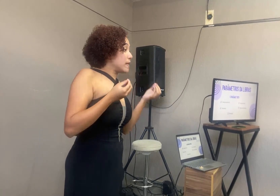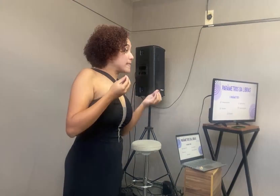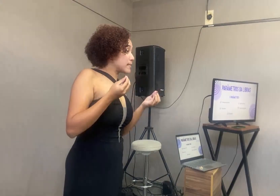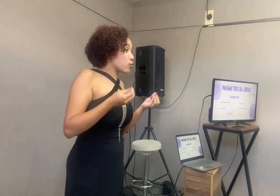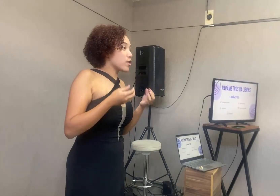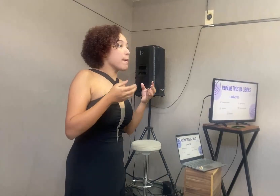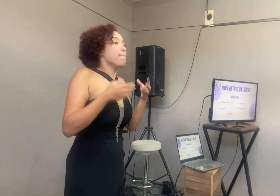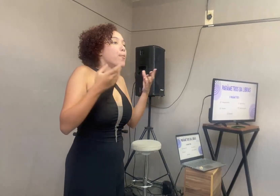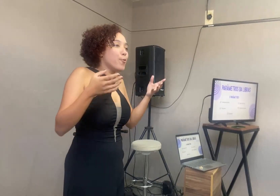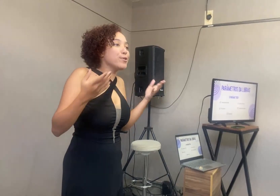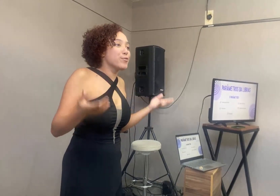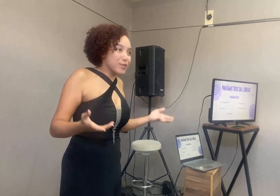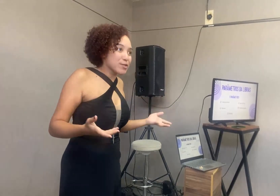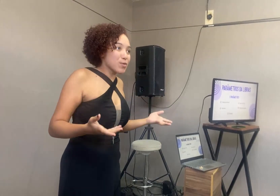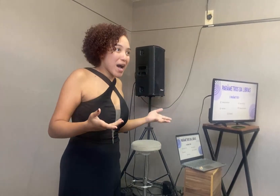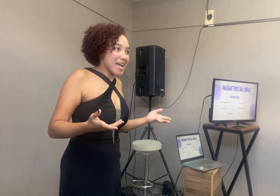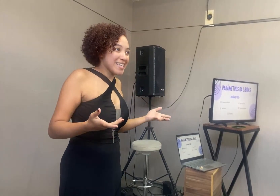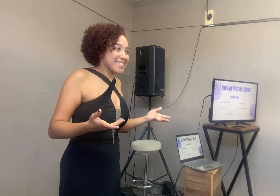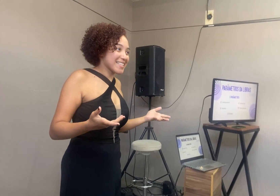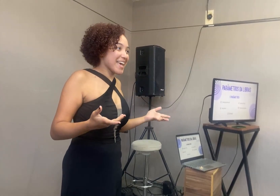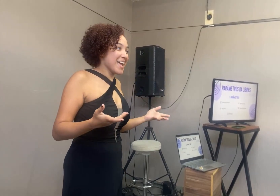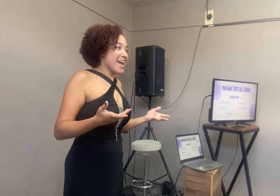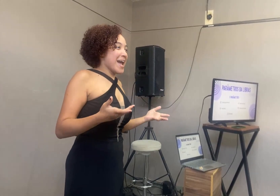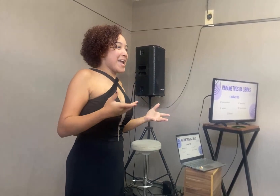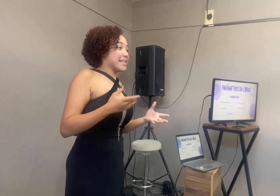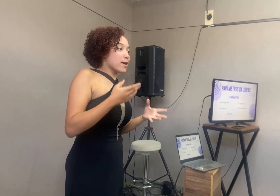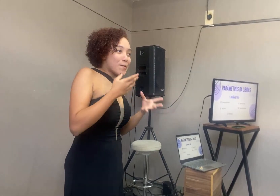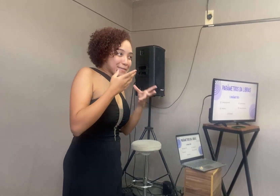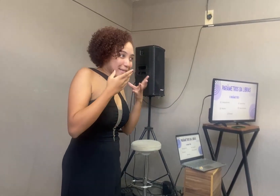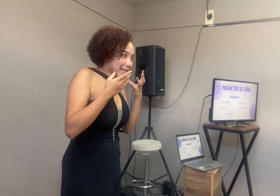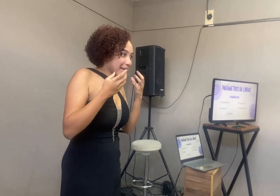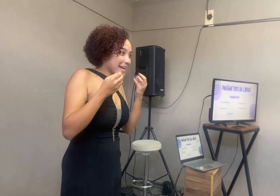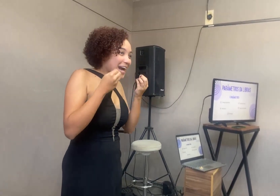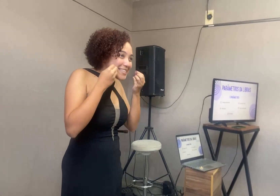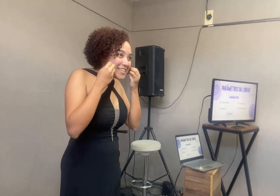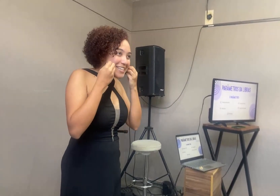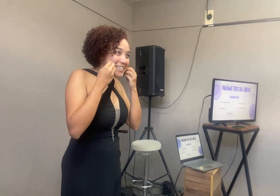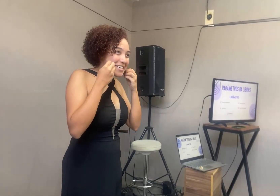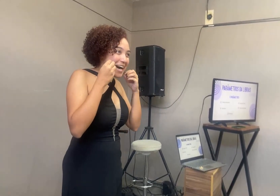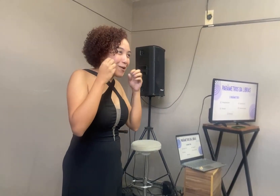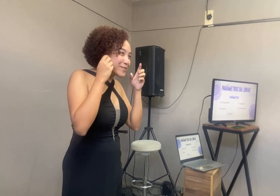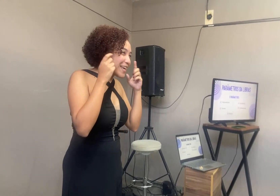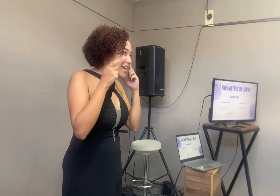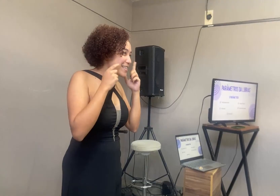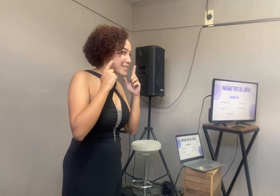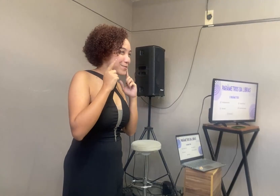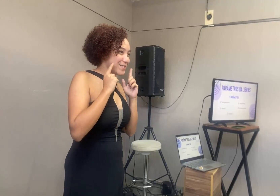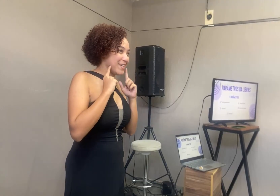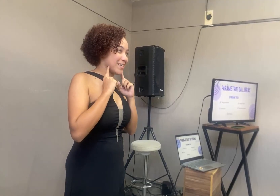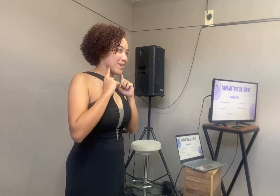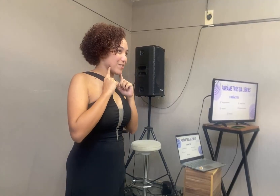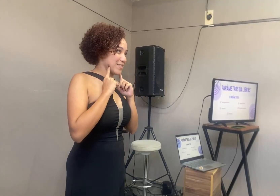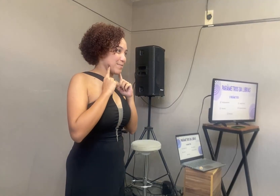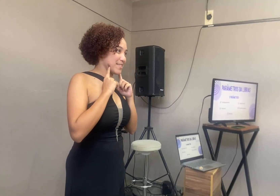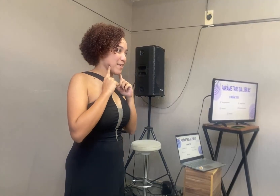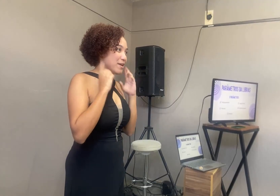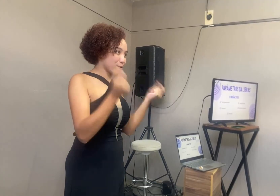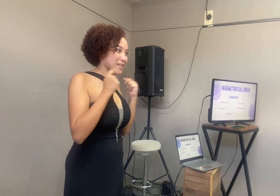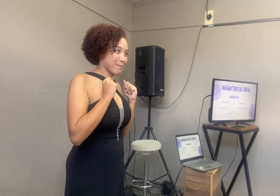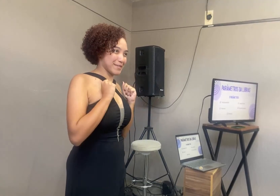eles são também muito visuais, né? Então, assim, cada alteraçãozinha da nossa expressão, ele consegue perceber